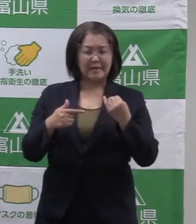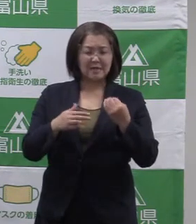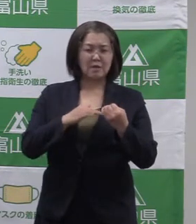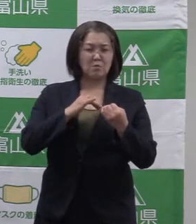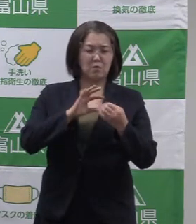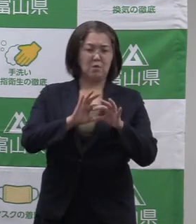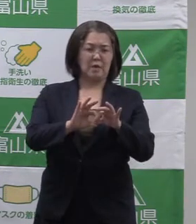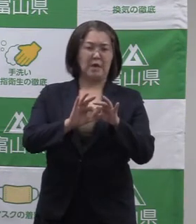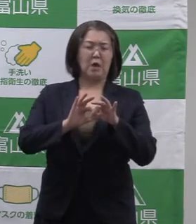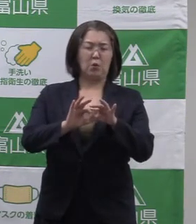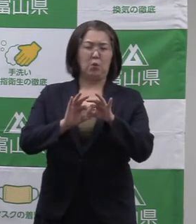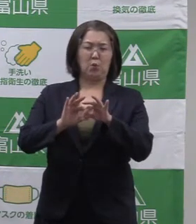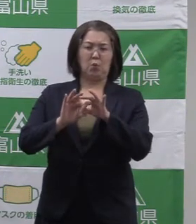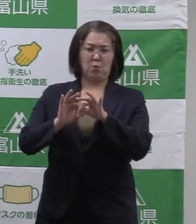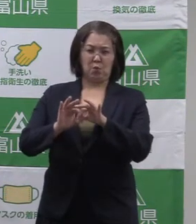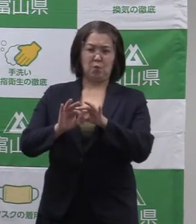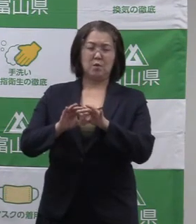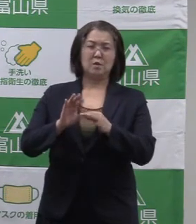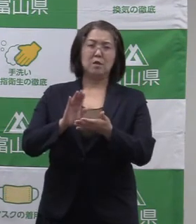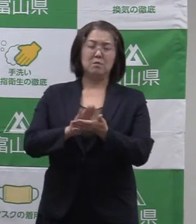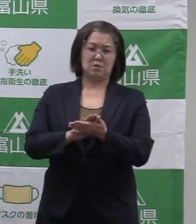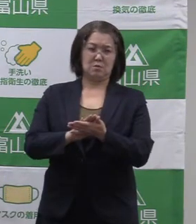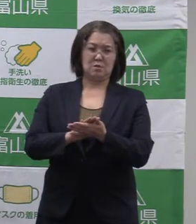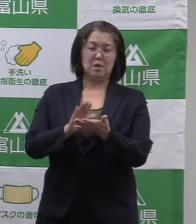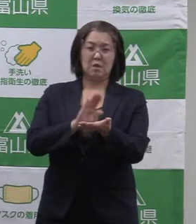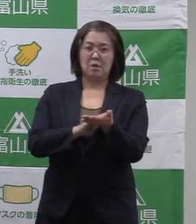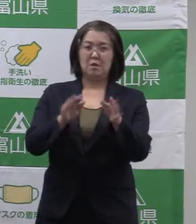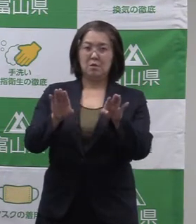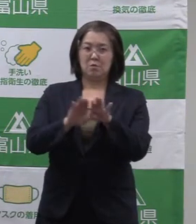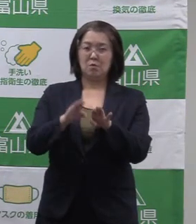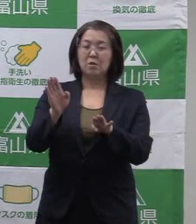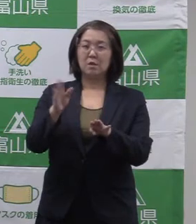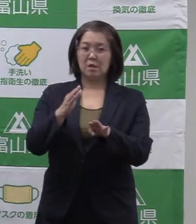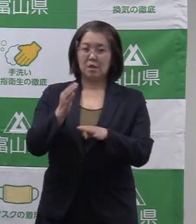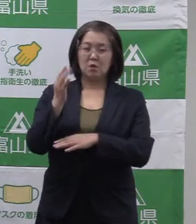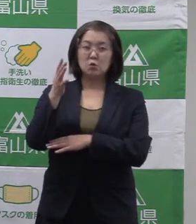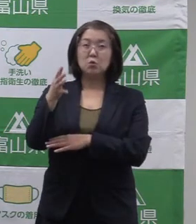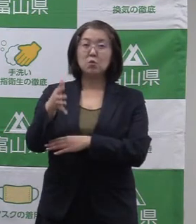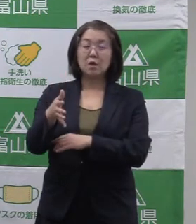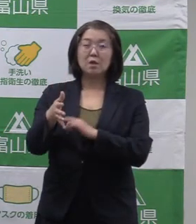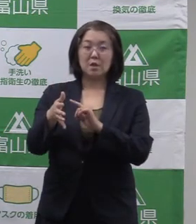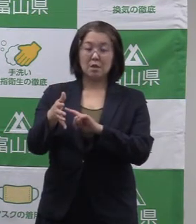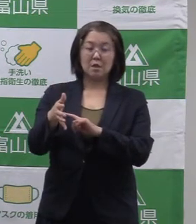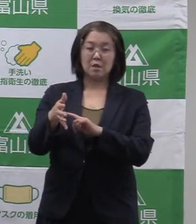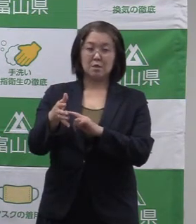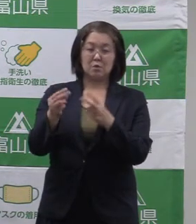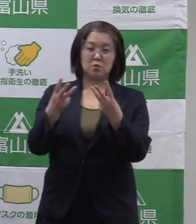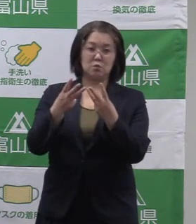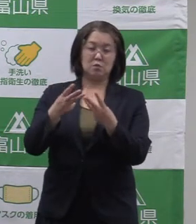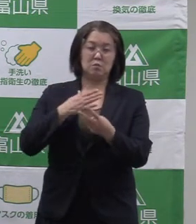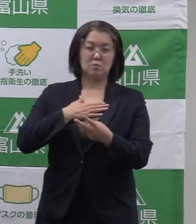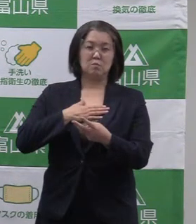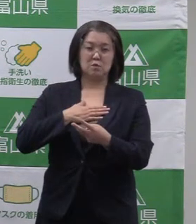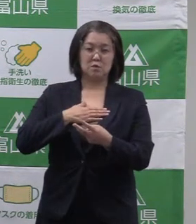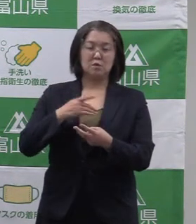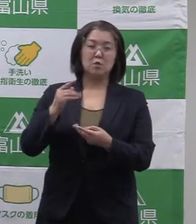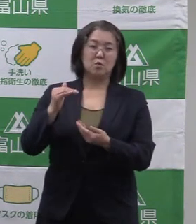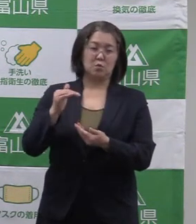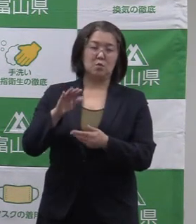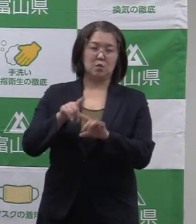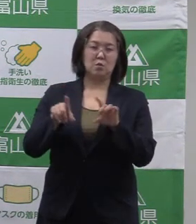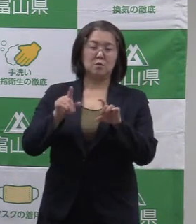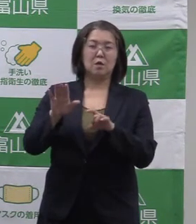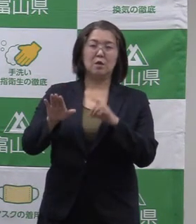取りをしていますので、病院の方がああいう数字を有効の時点にはやはり知っておられることは、これはあることだと思